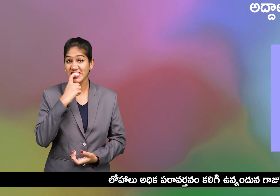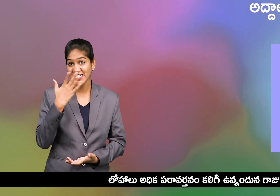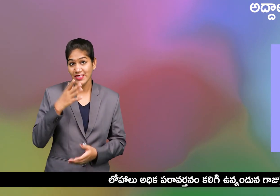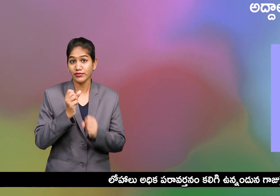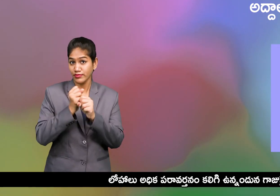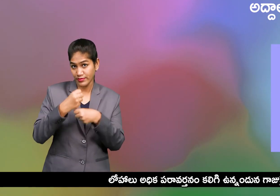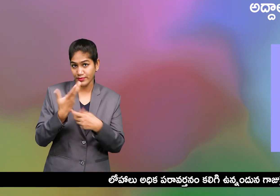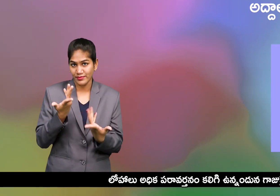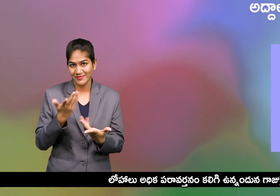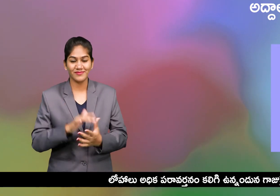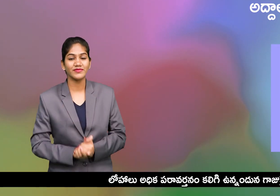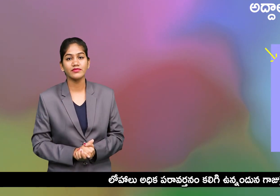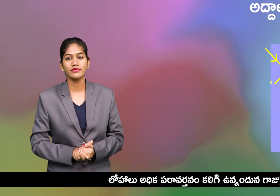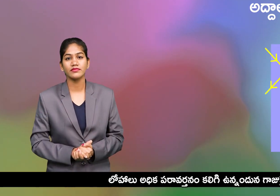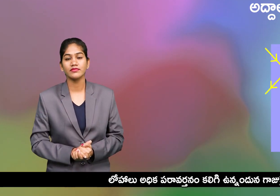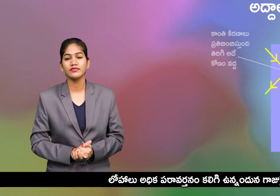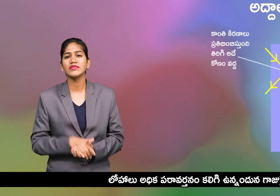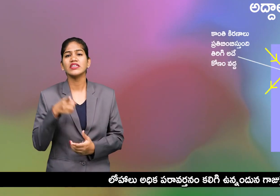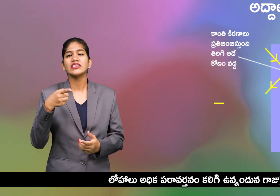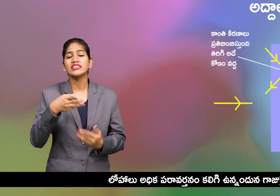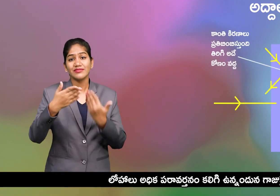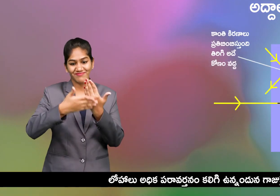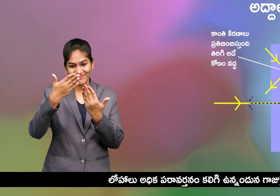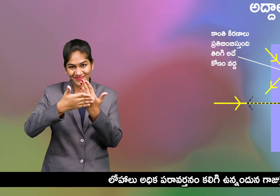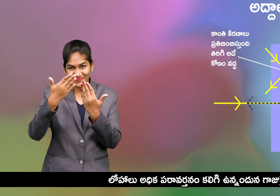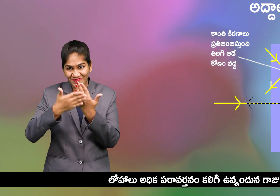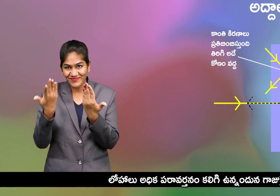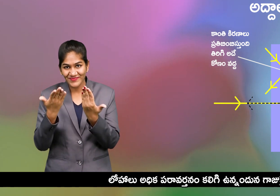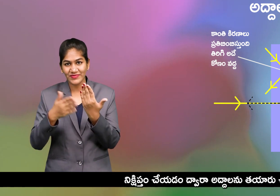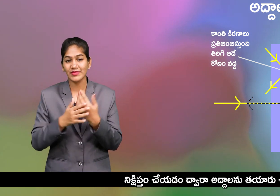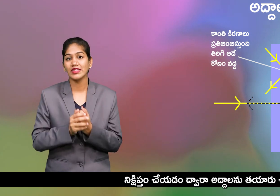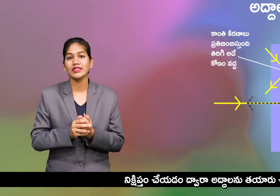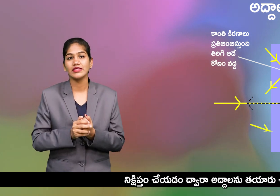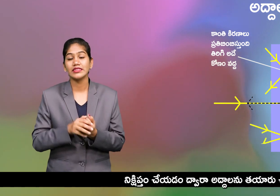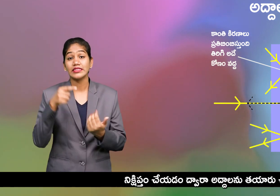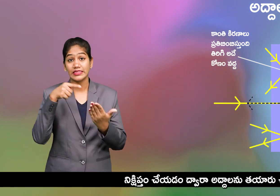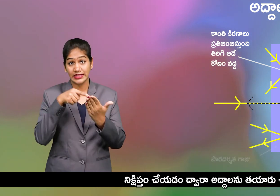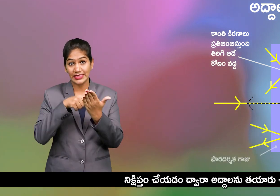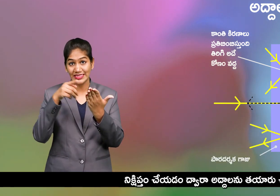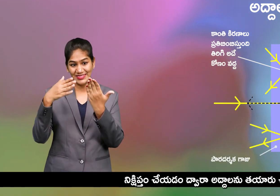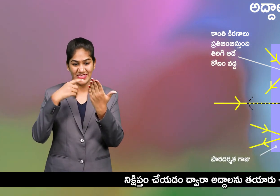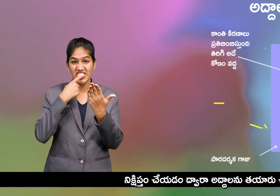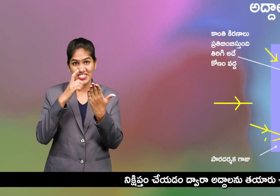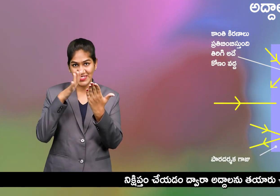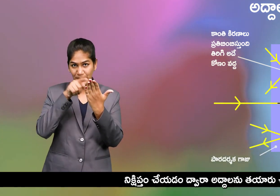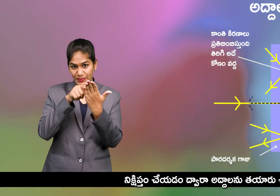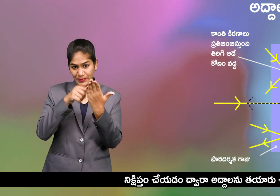లోహాలు అధిక పరావర్తనం కలిగి ఉన్నందున గాజుపై లోహాలను నిక్షిప్తం చేయడం ద్వారా అద్దాలను తయారు